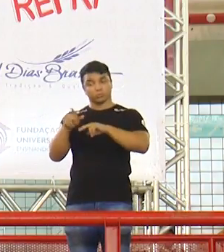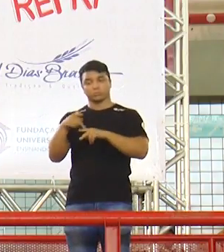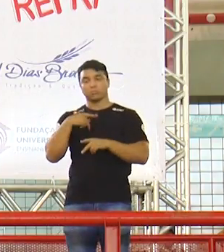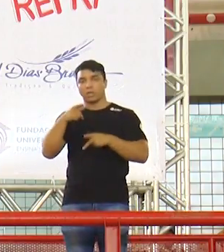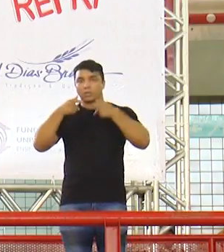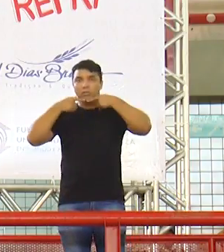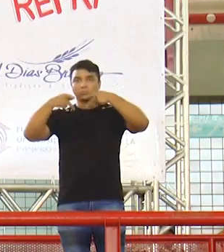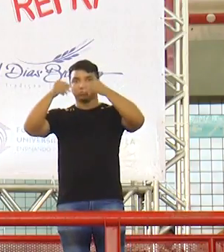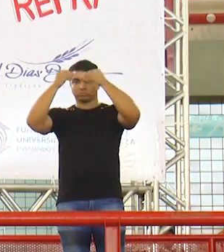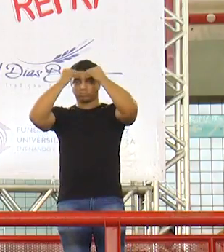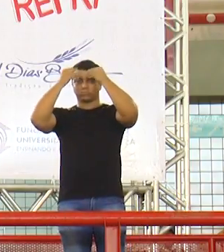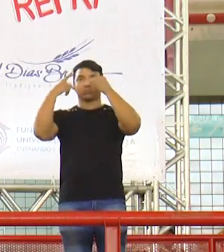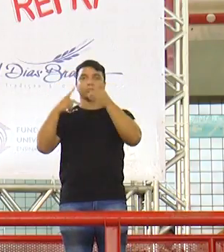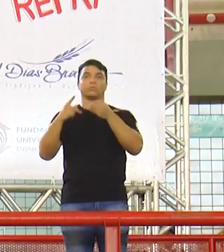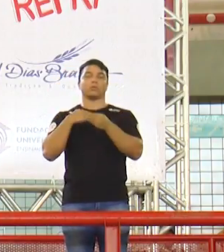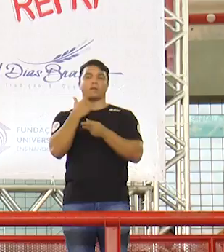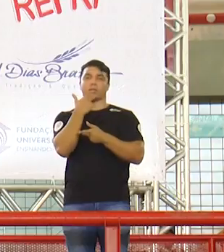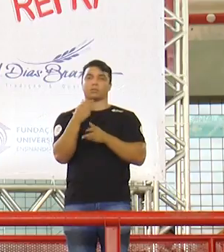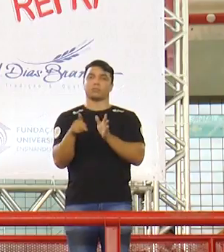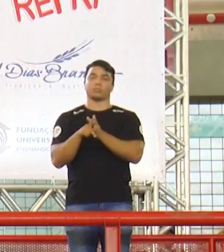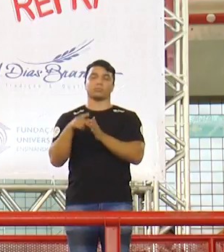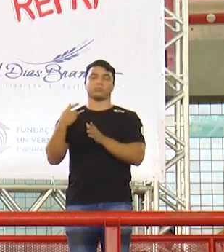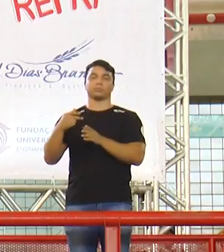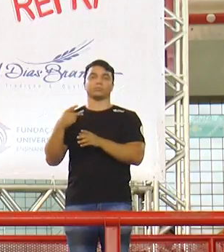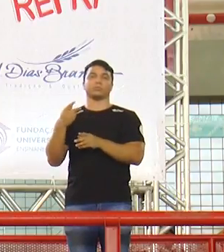você adquire uma forma de expressão.